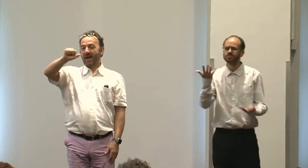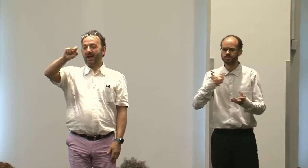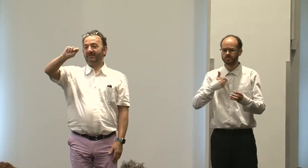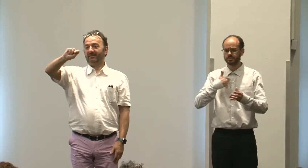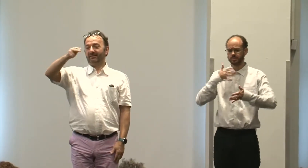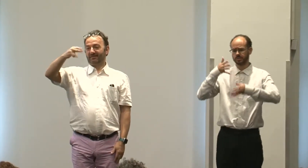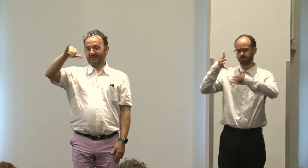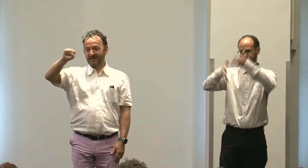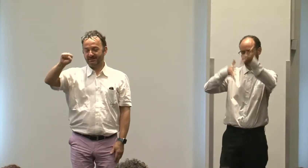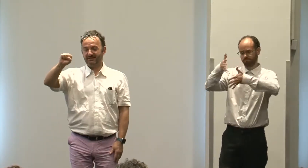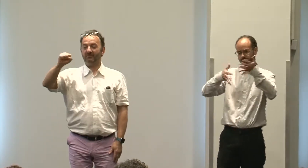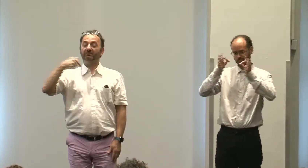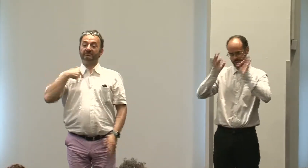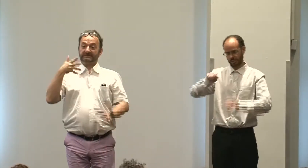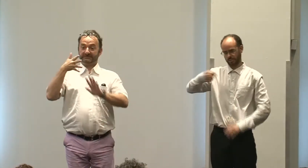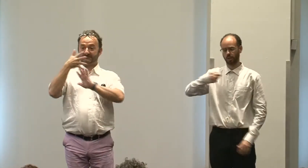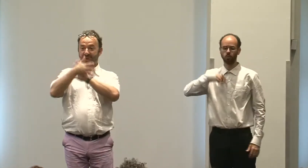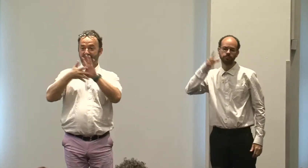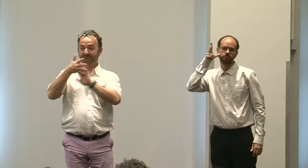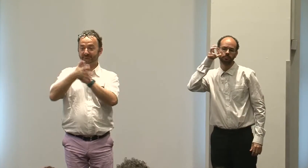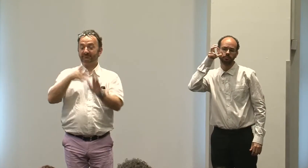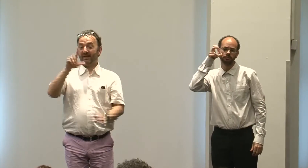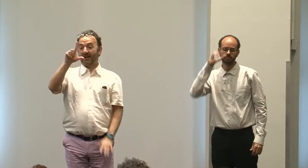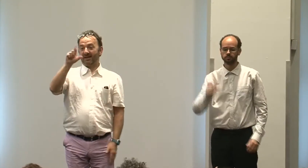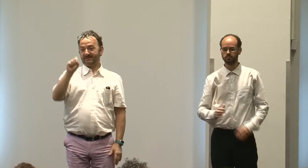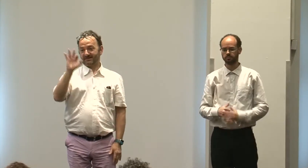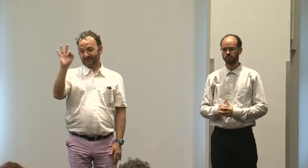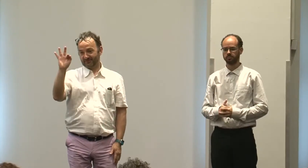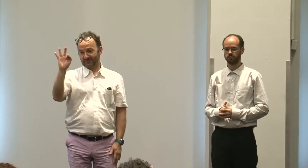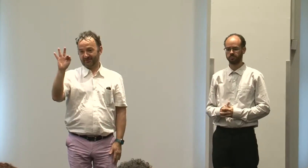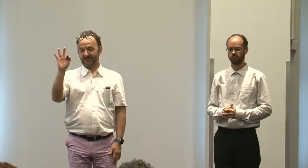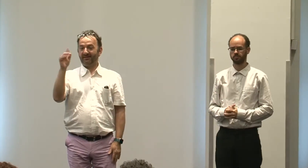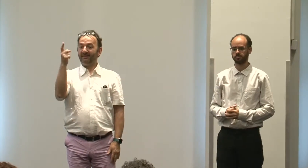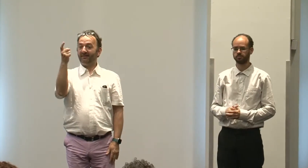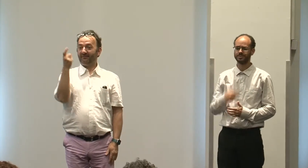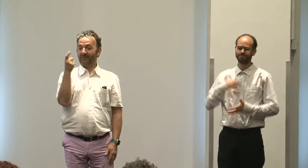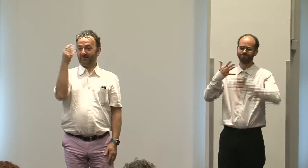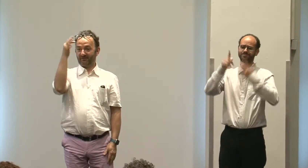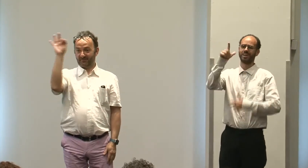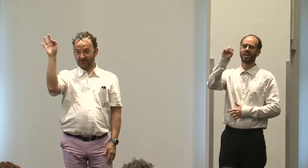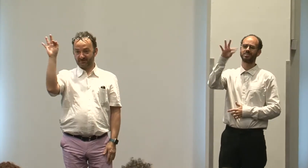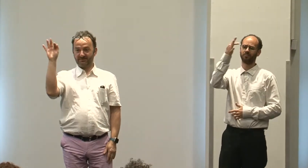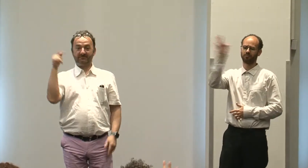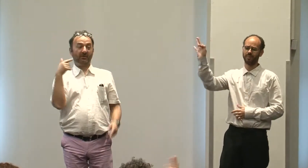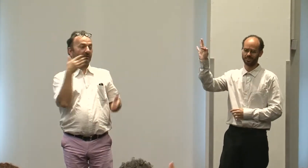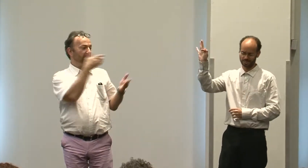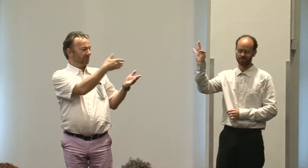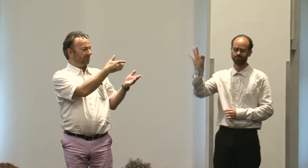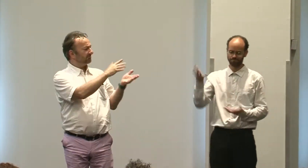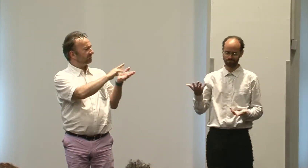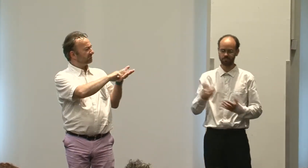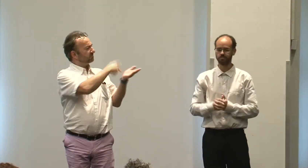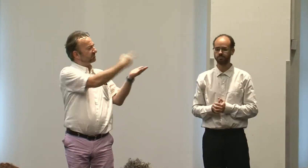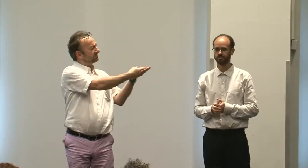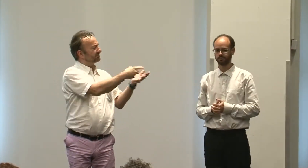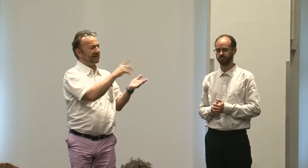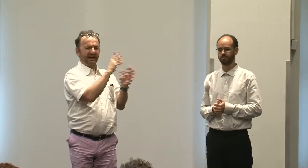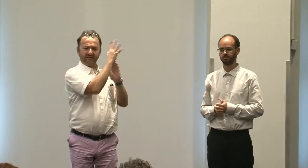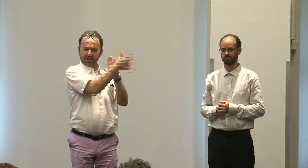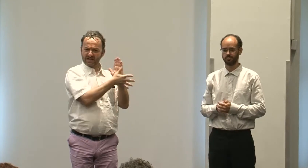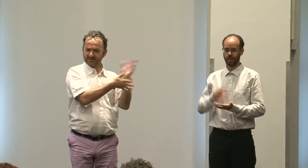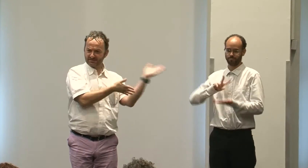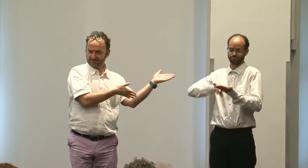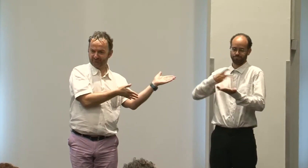Esse é o meu sinal. O meu nome é Matias. Eu uso língua de sinais francesa. E